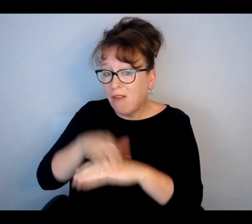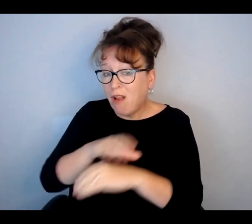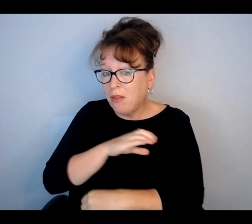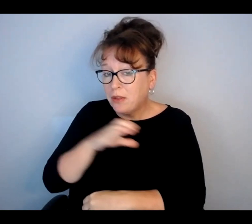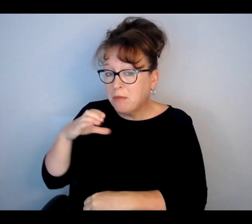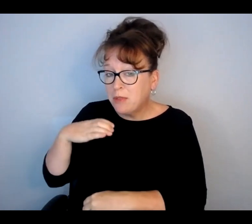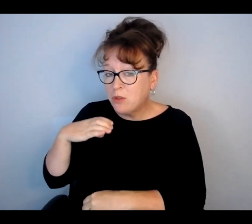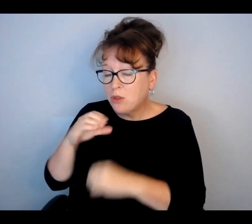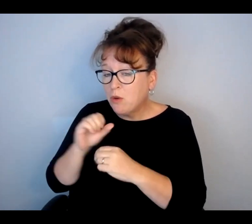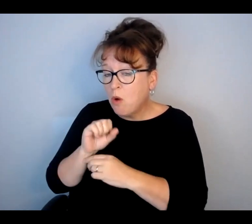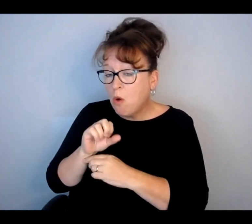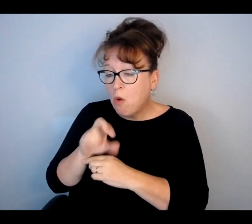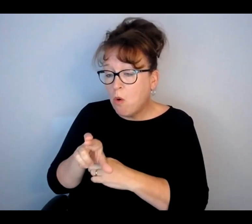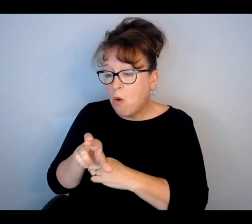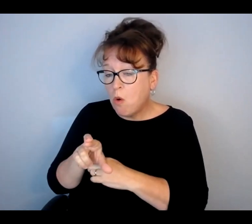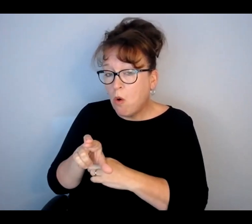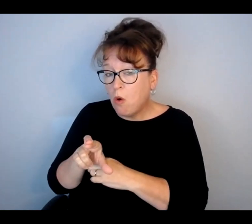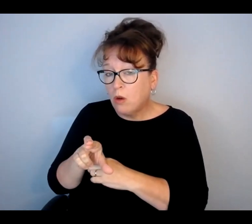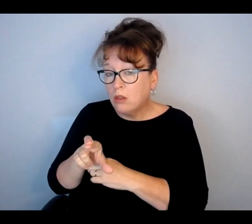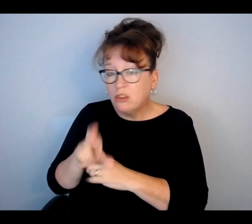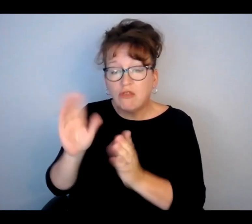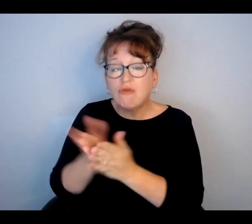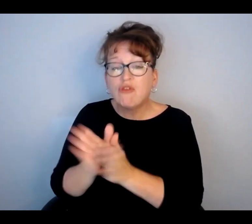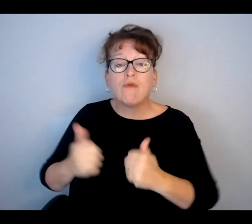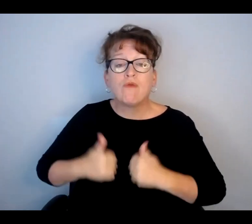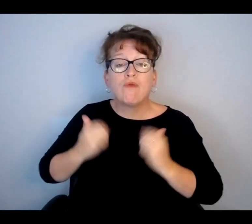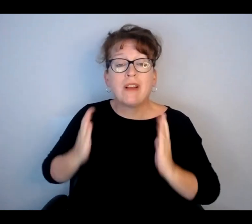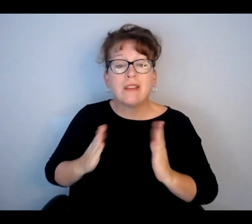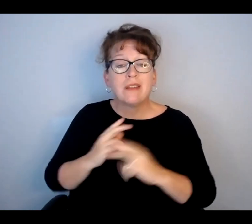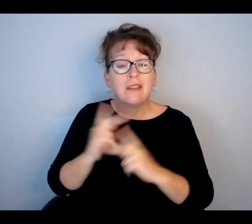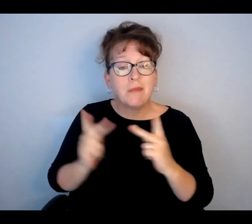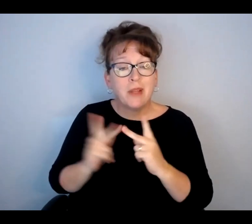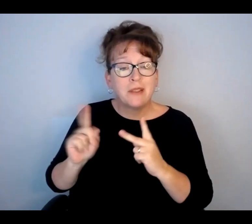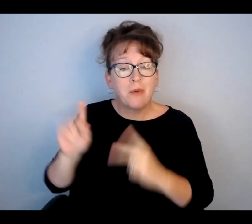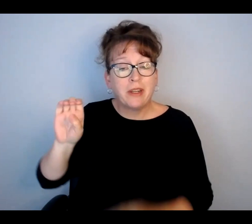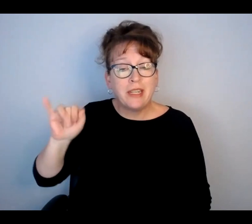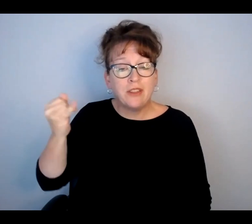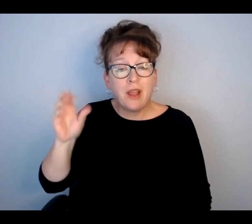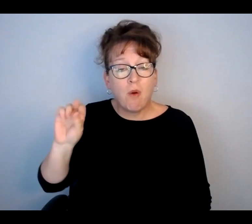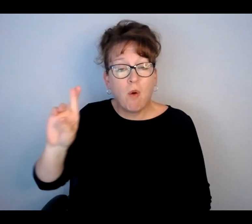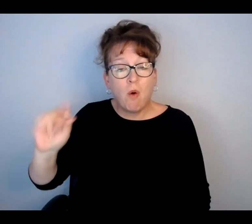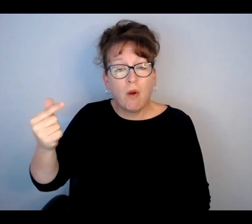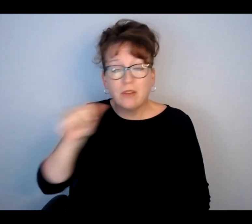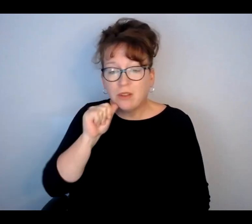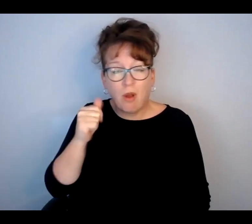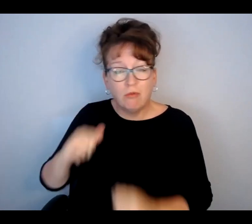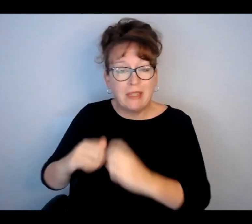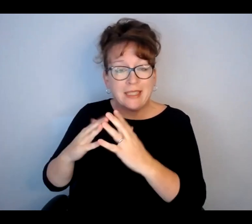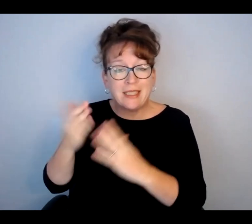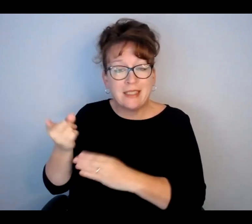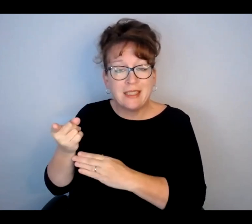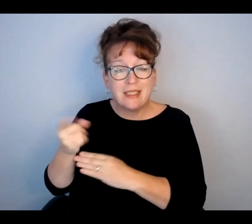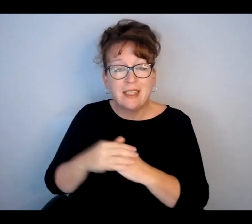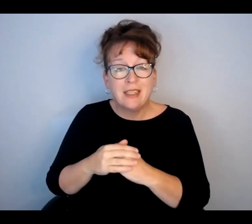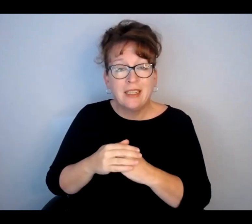eh o y o con residentes e donde hay